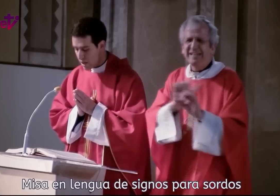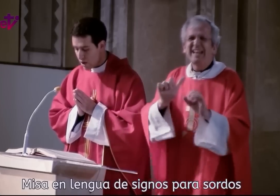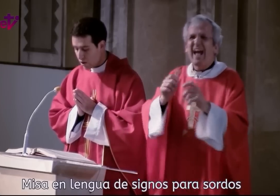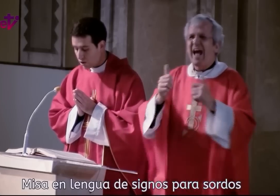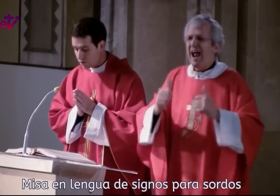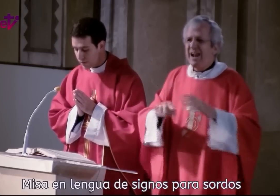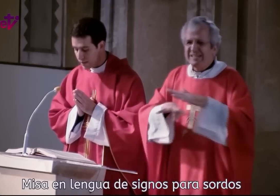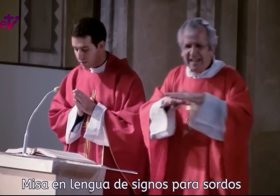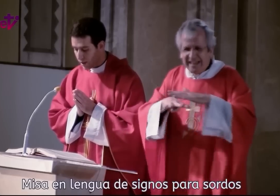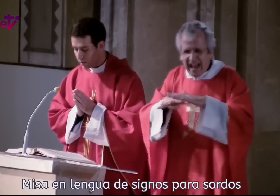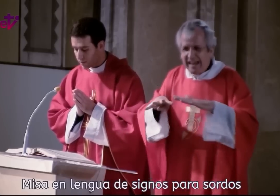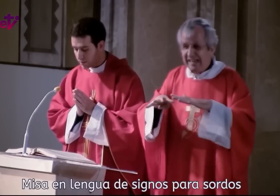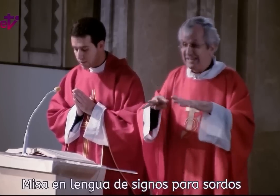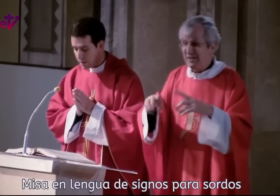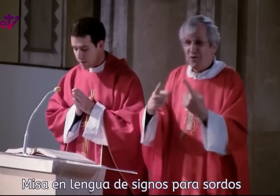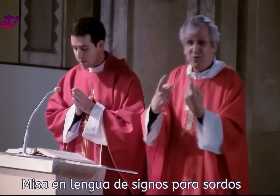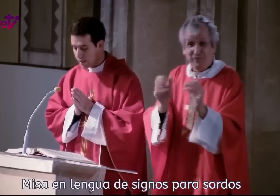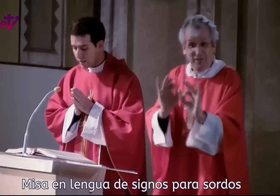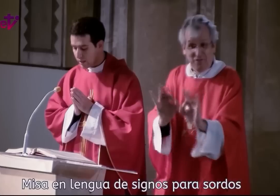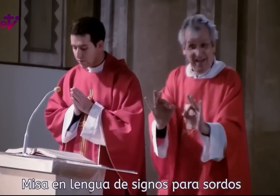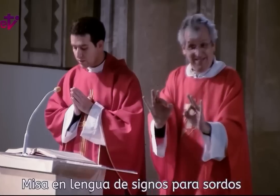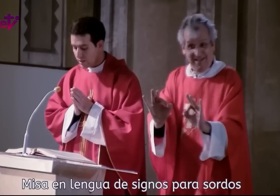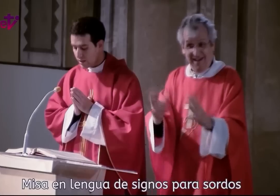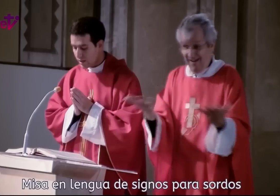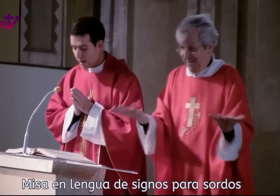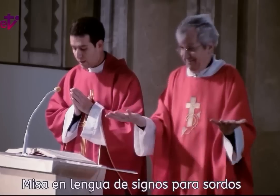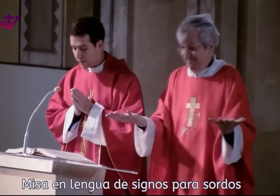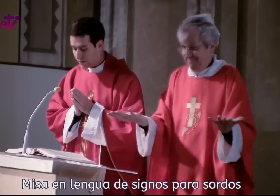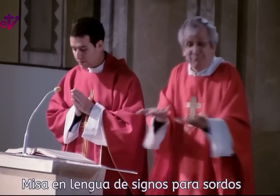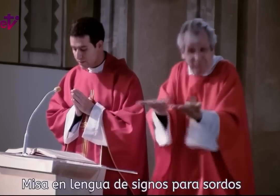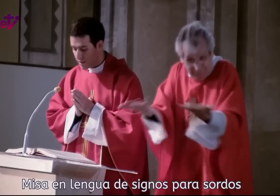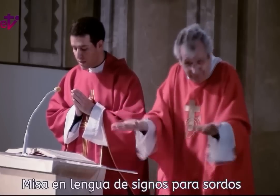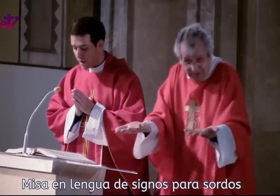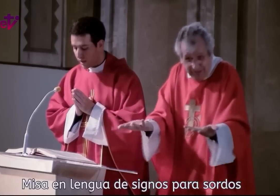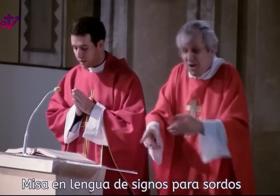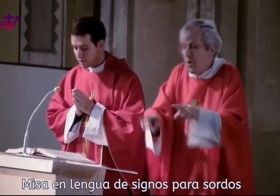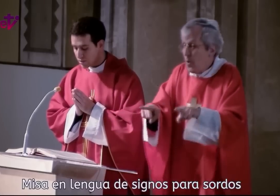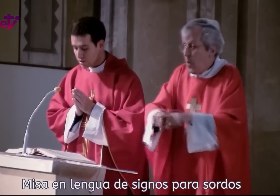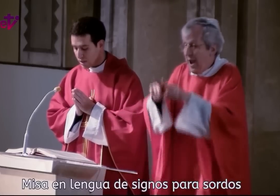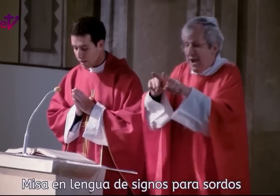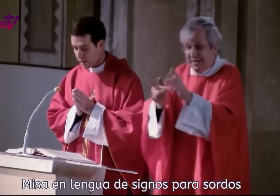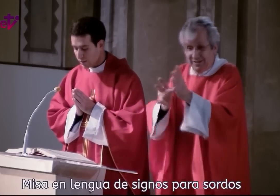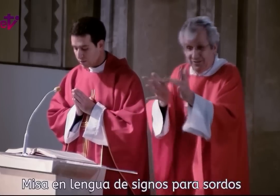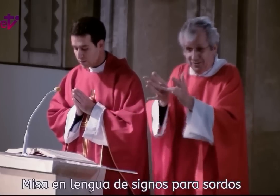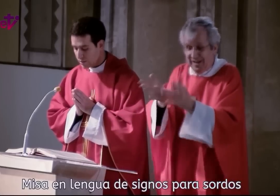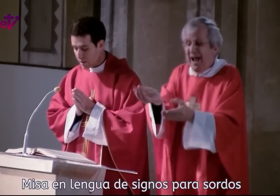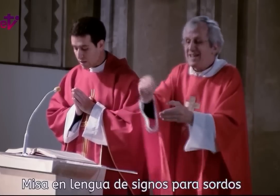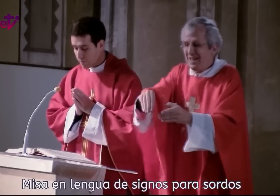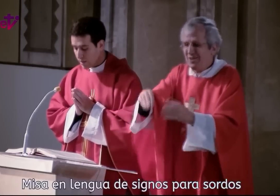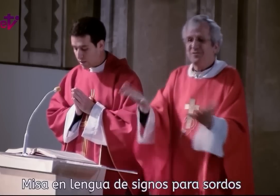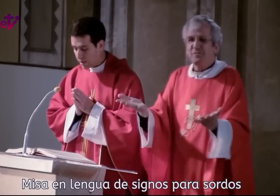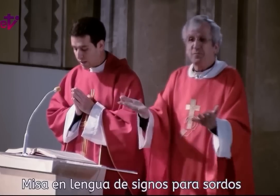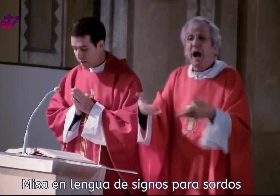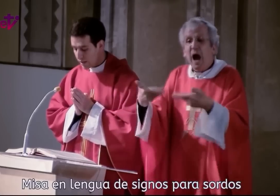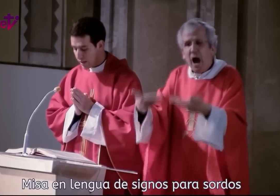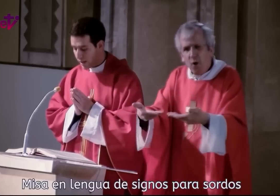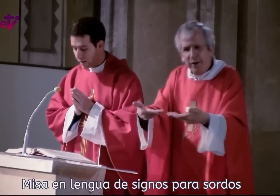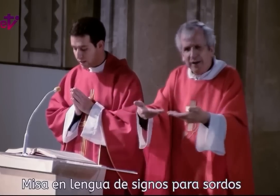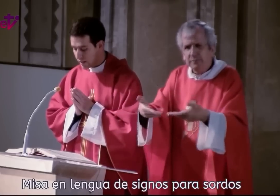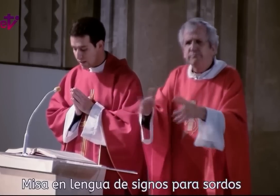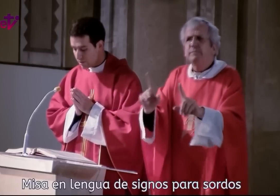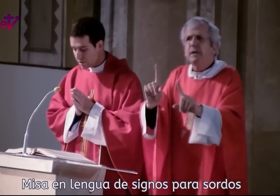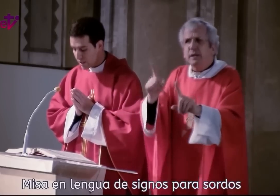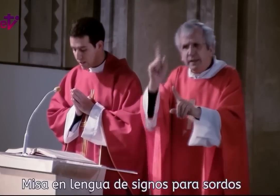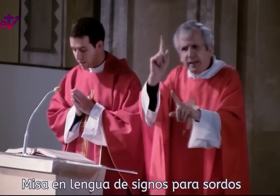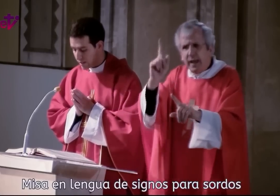sandalias, ¿os faltó algo? Dijeron: nada. Jesús añadió: pero ahora, el